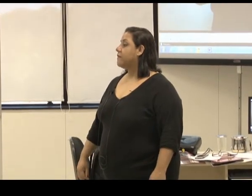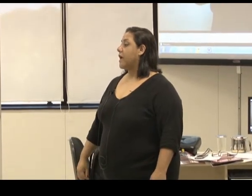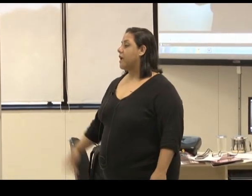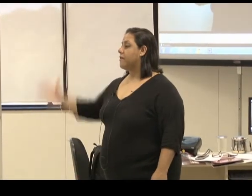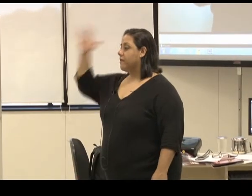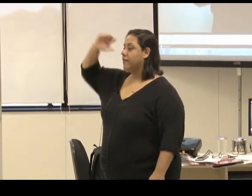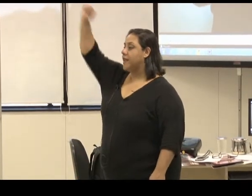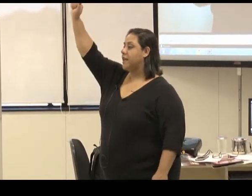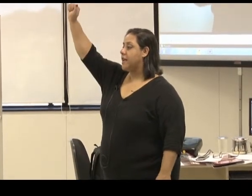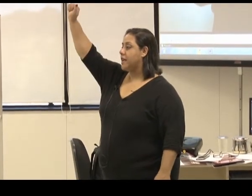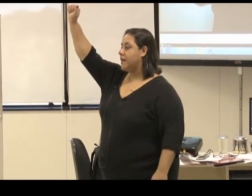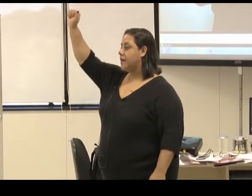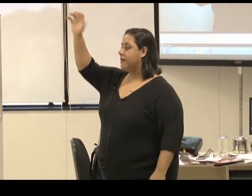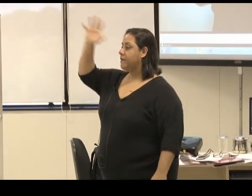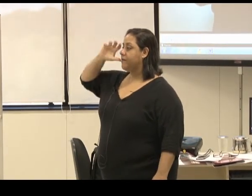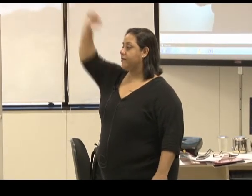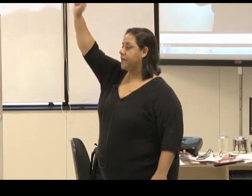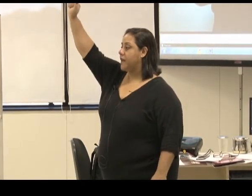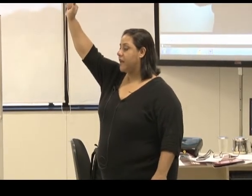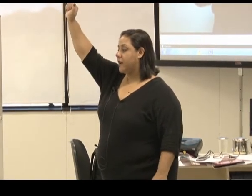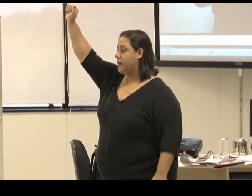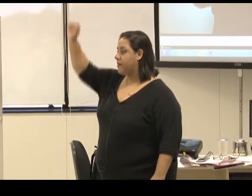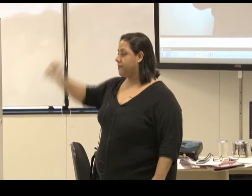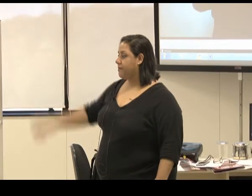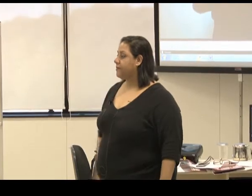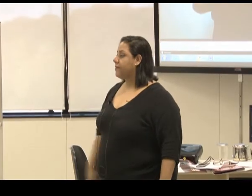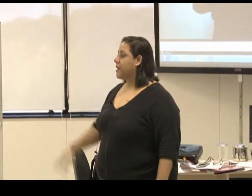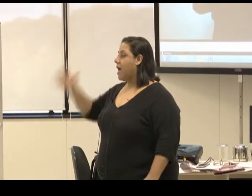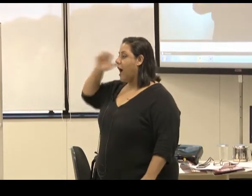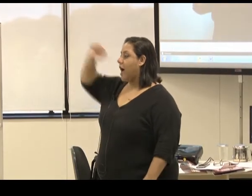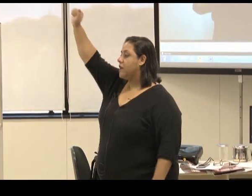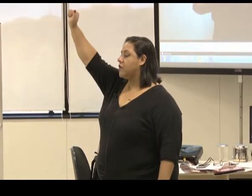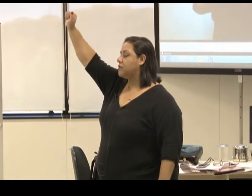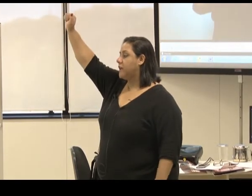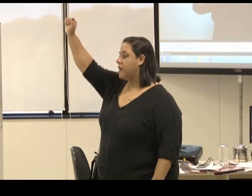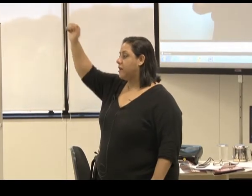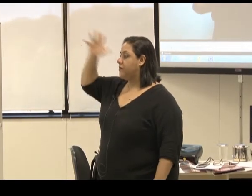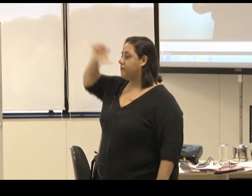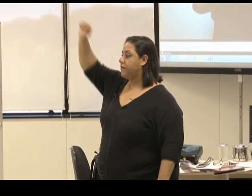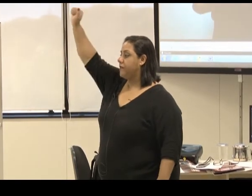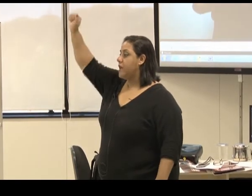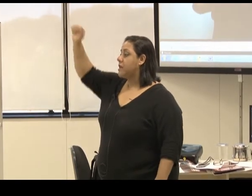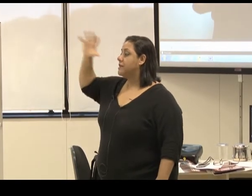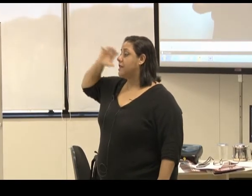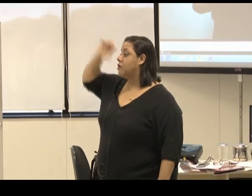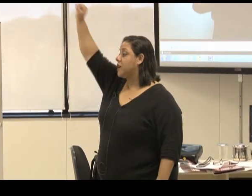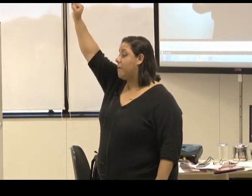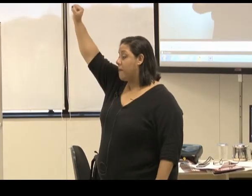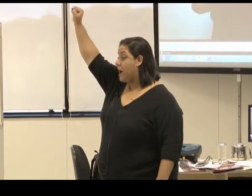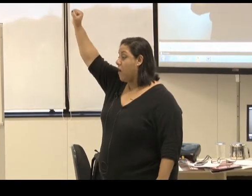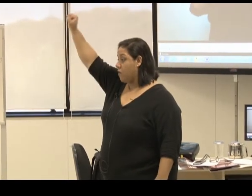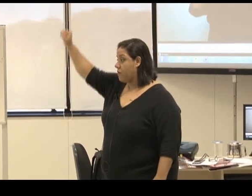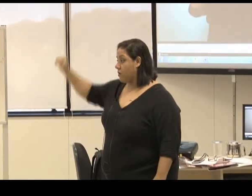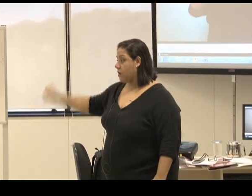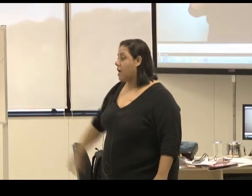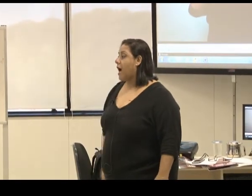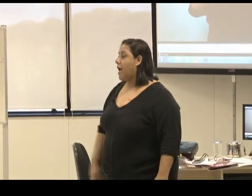Tem. Tananã. Tananã. Ayrton Senna. Isso é sinal de campeão. Aí quando